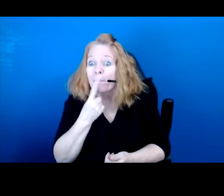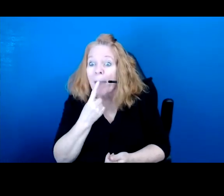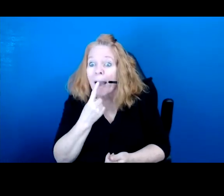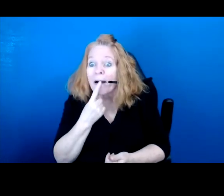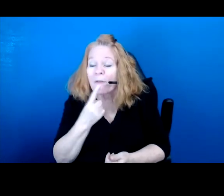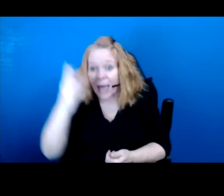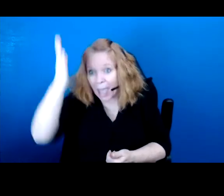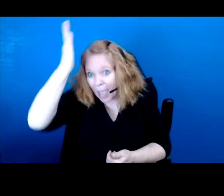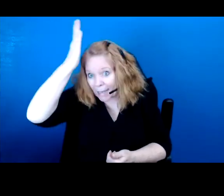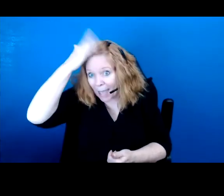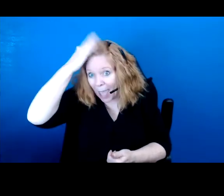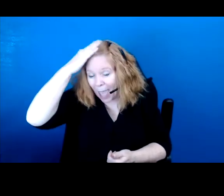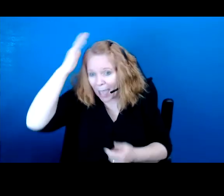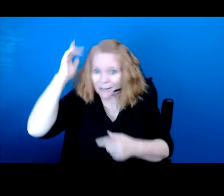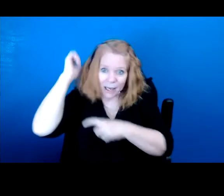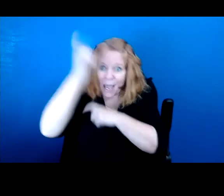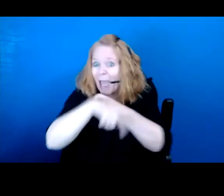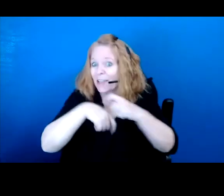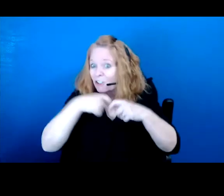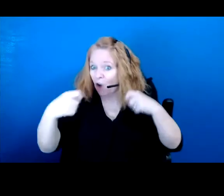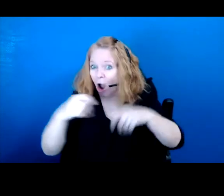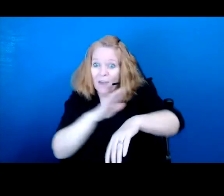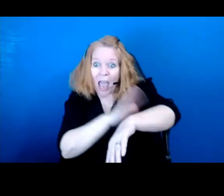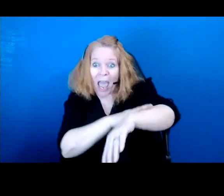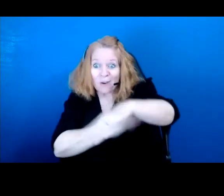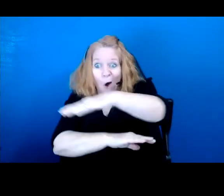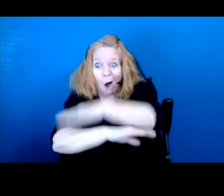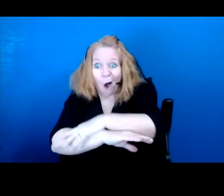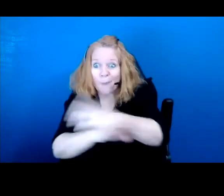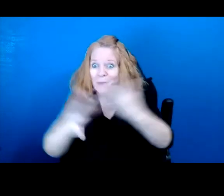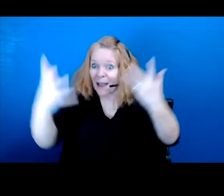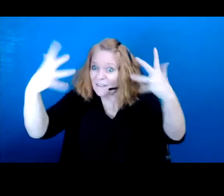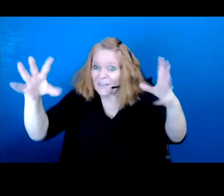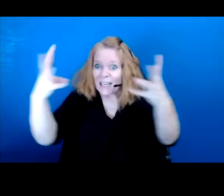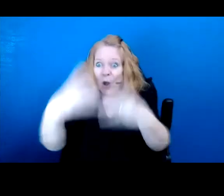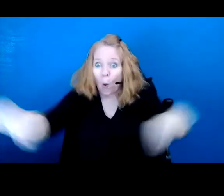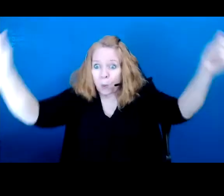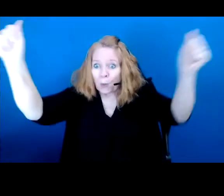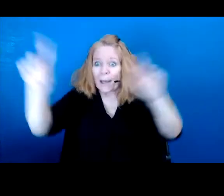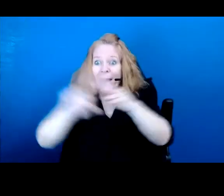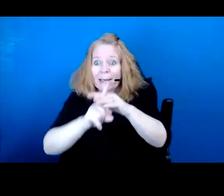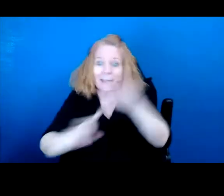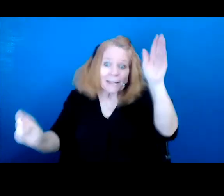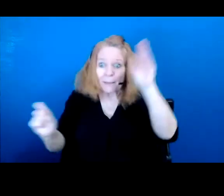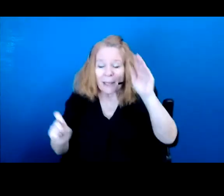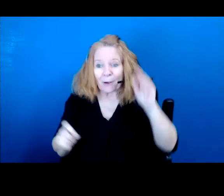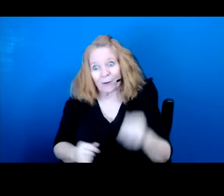nariz y su boca y su sombrero y toda su bufanda han desaparecido